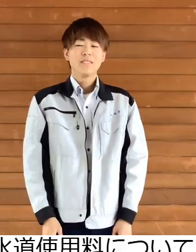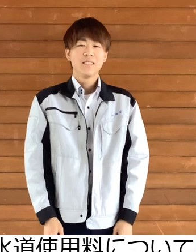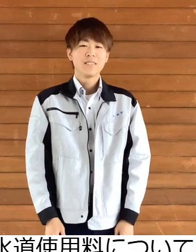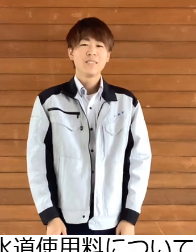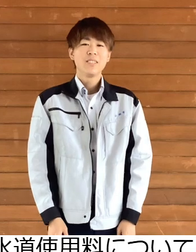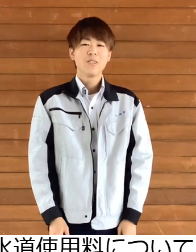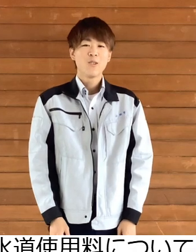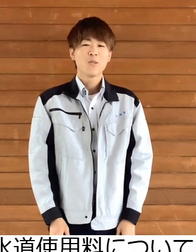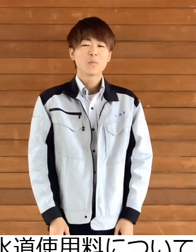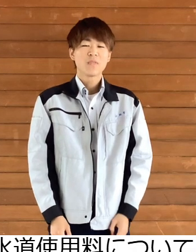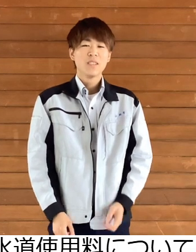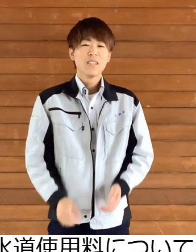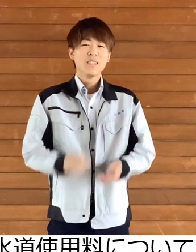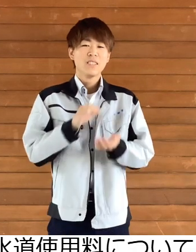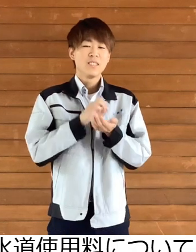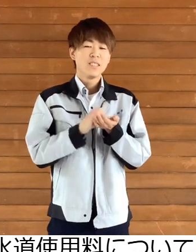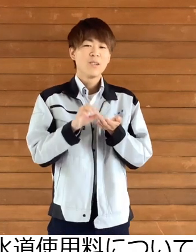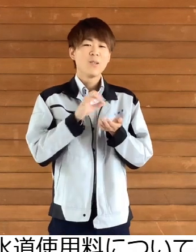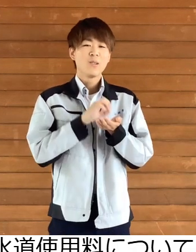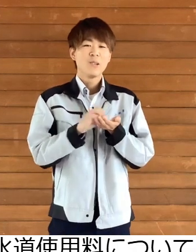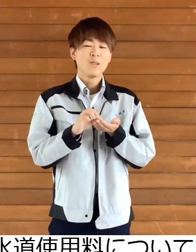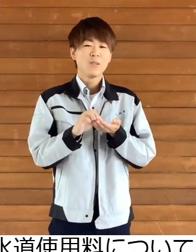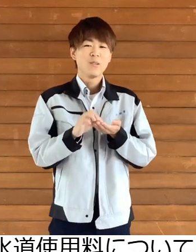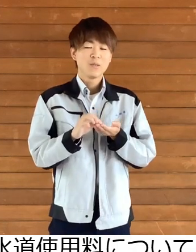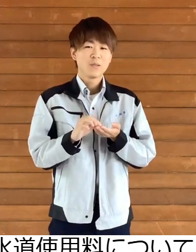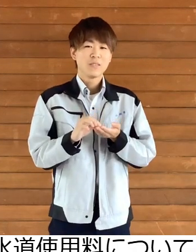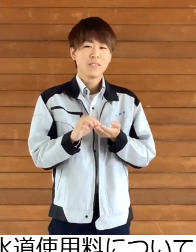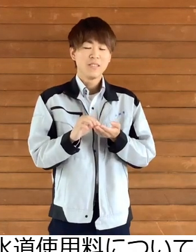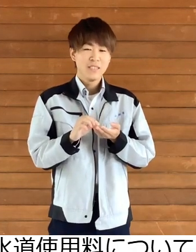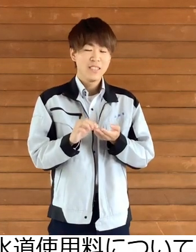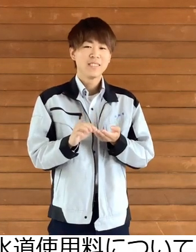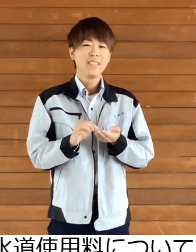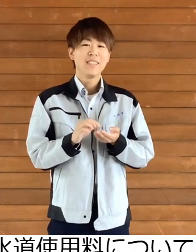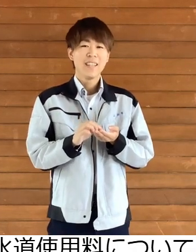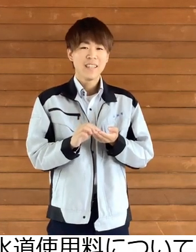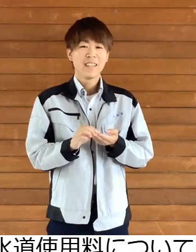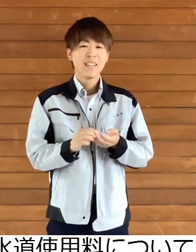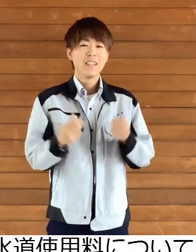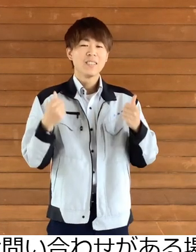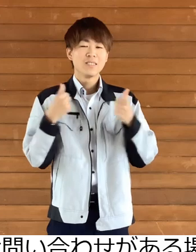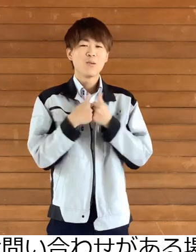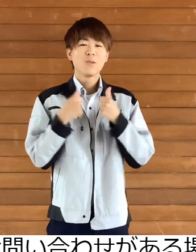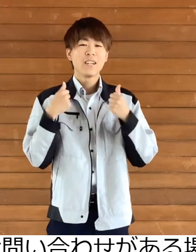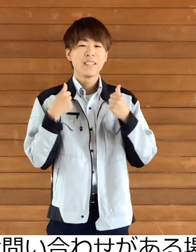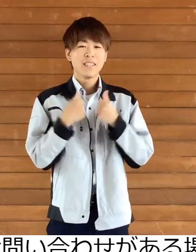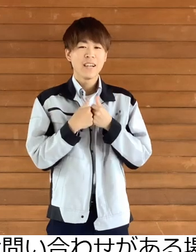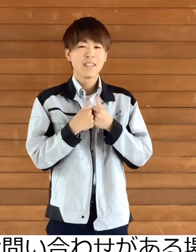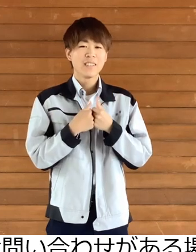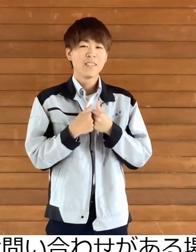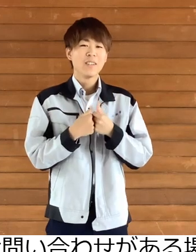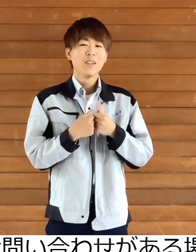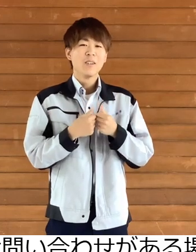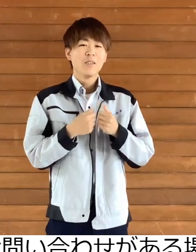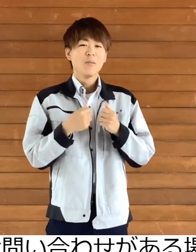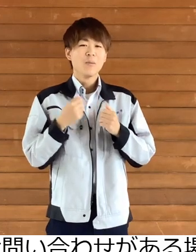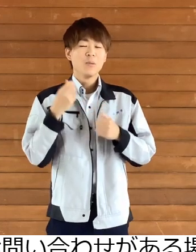下水道使用量について相談やお